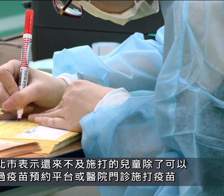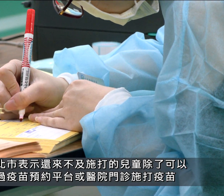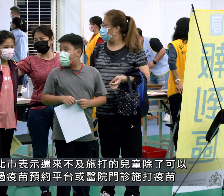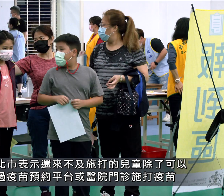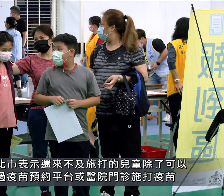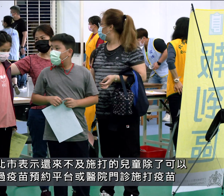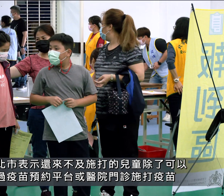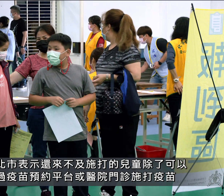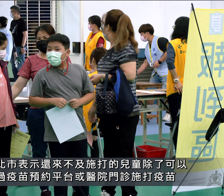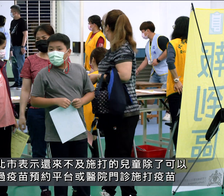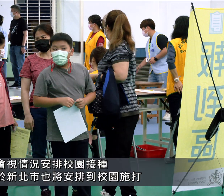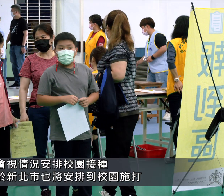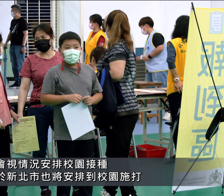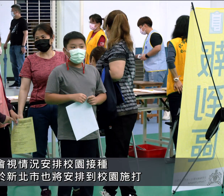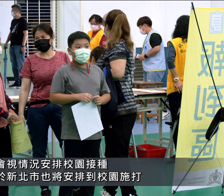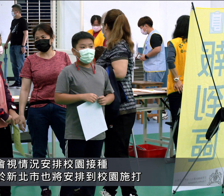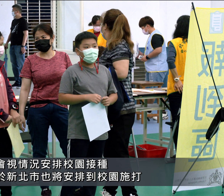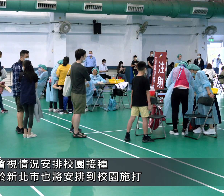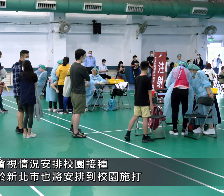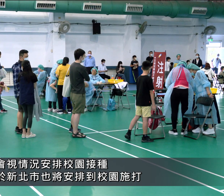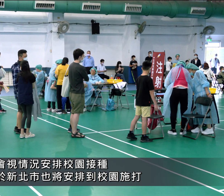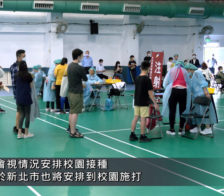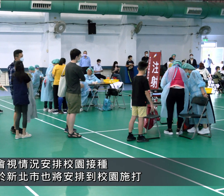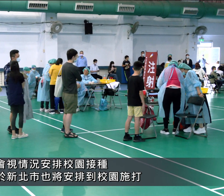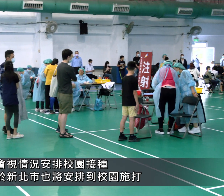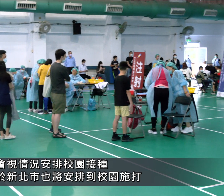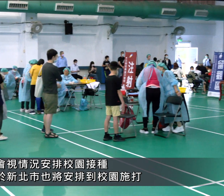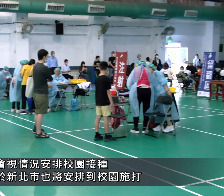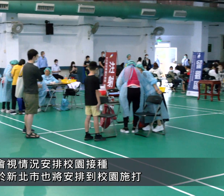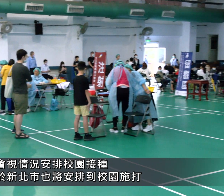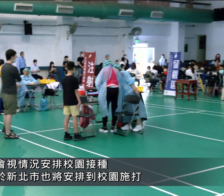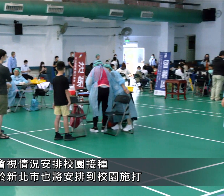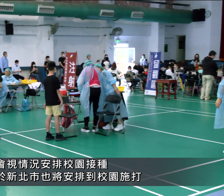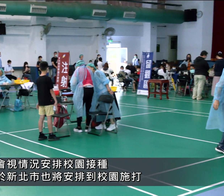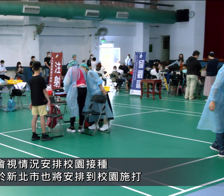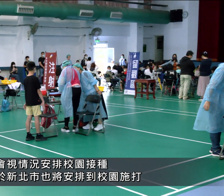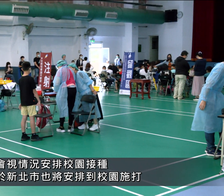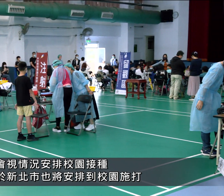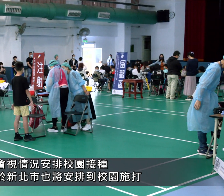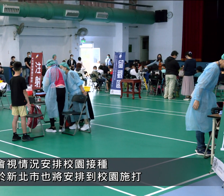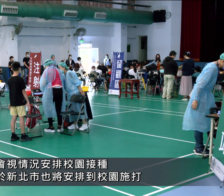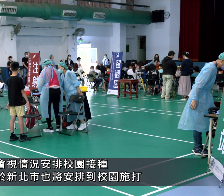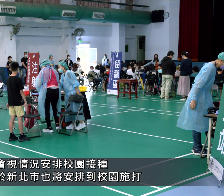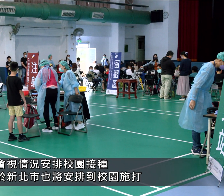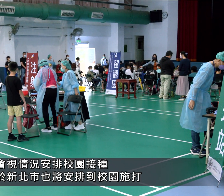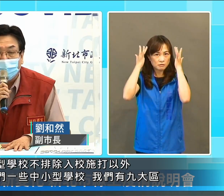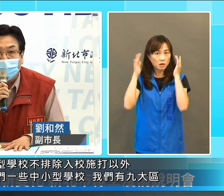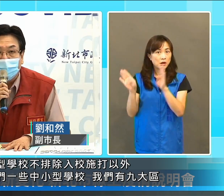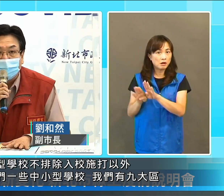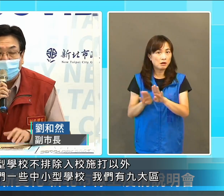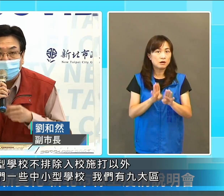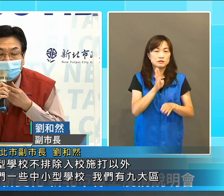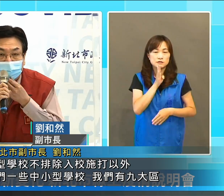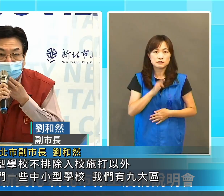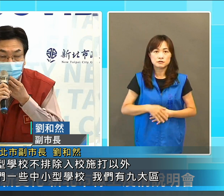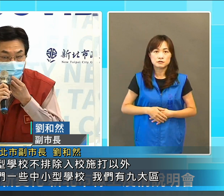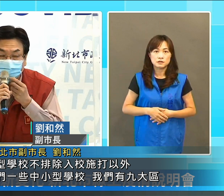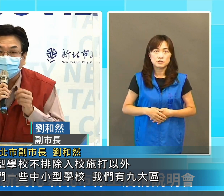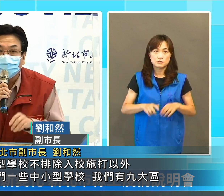诊施打疫苗，也会视情况安排校园接种。至于新北市，也将安排到校园施打。 大型学校不排除入